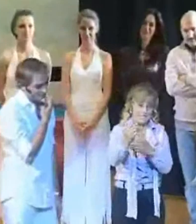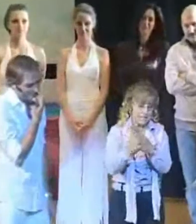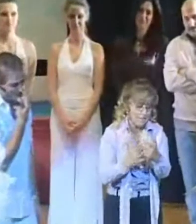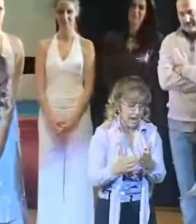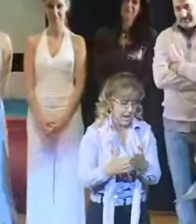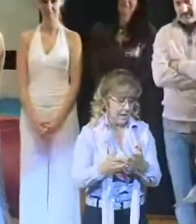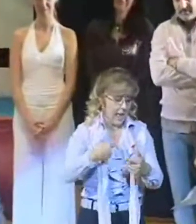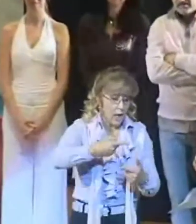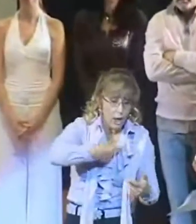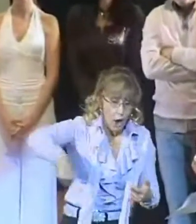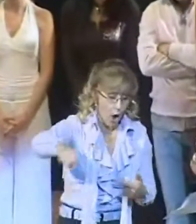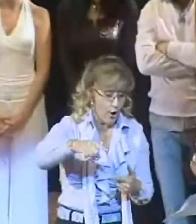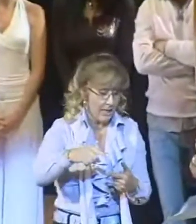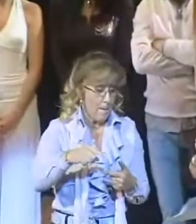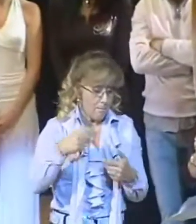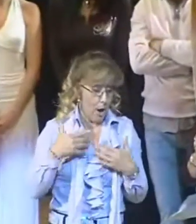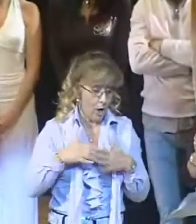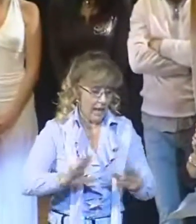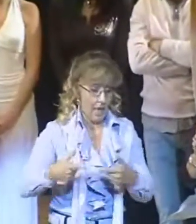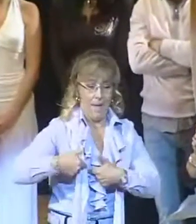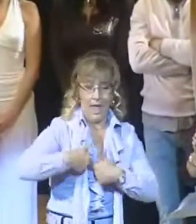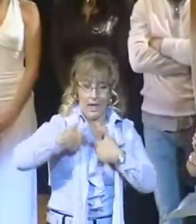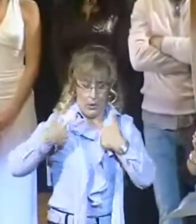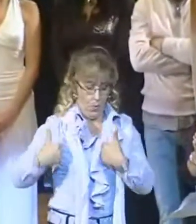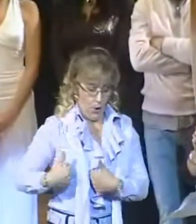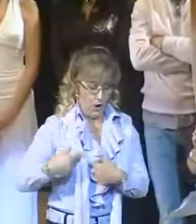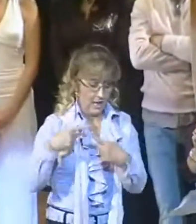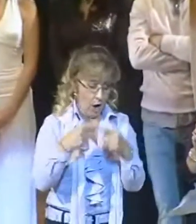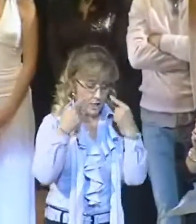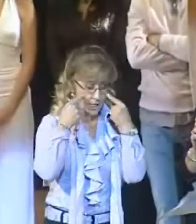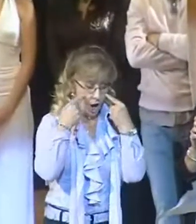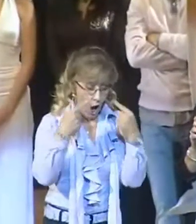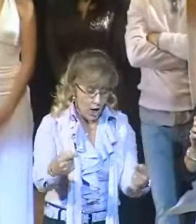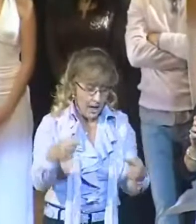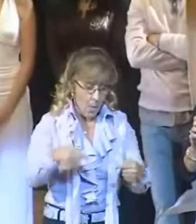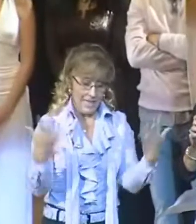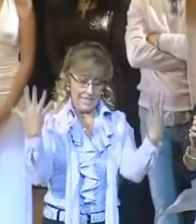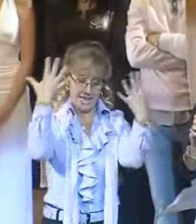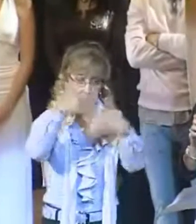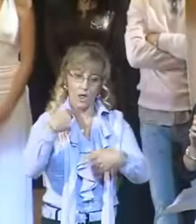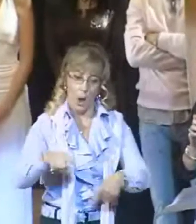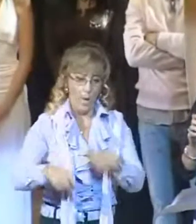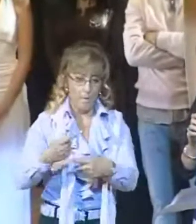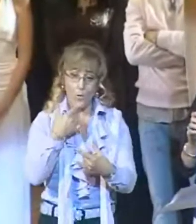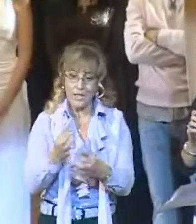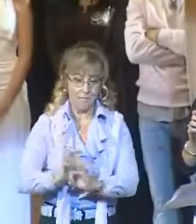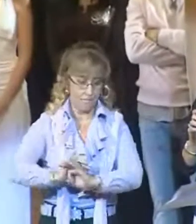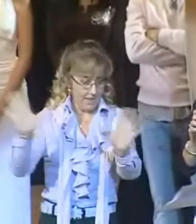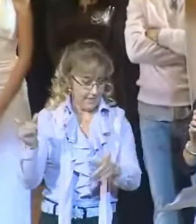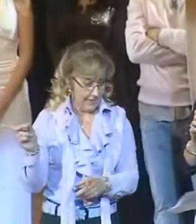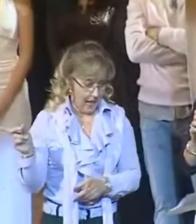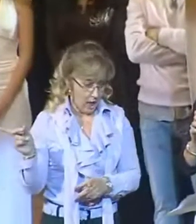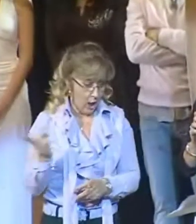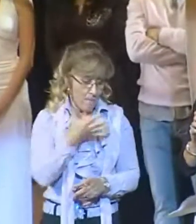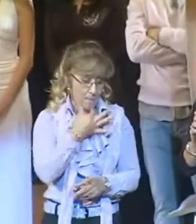Ricordatevi delle nostre mani e noi porteremo nel cuore i vostri occhi. Che questa sera, dopo